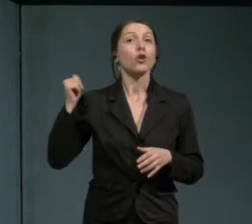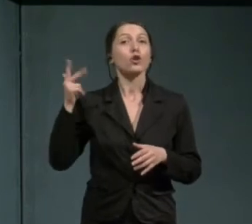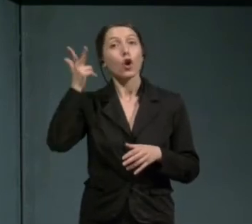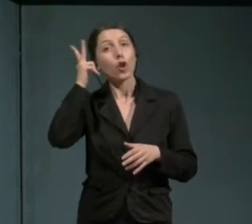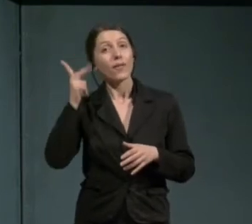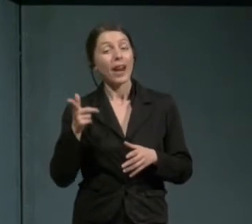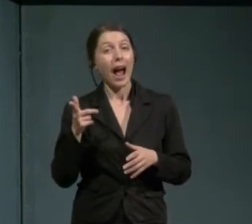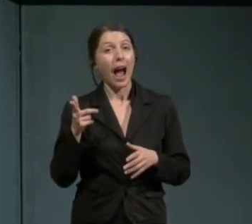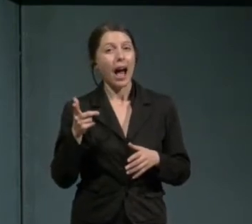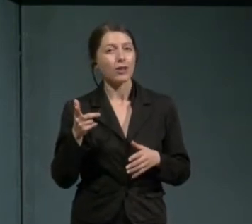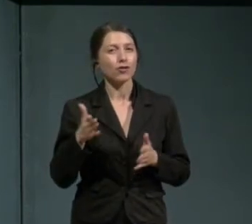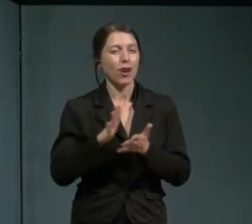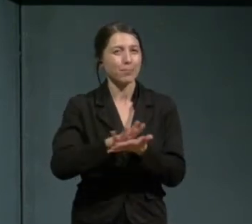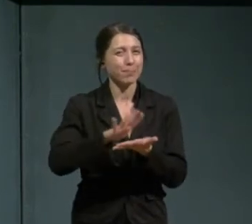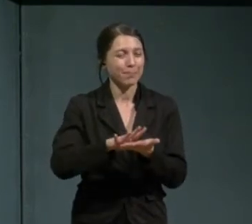ma